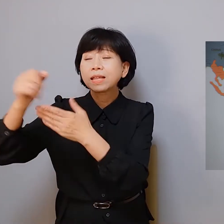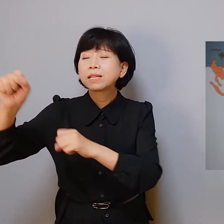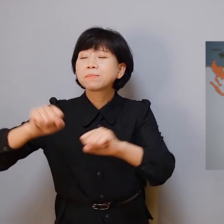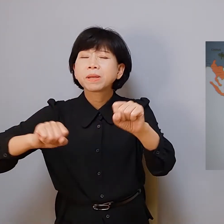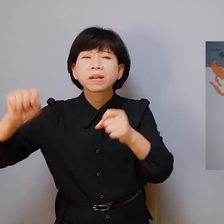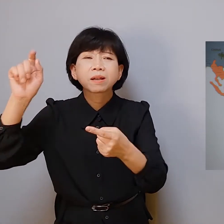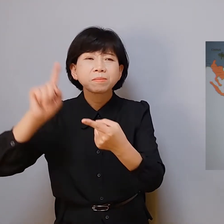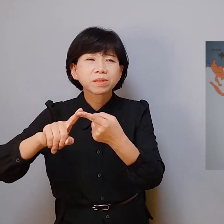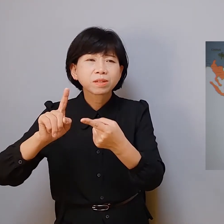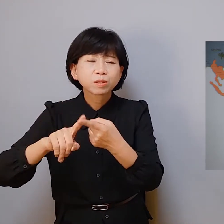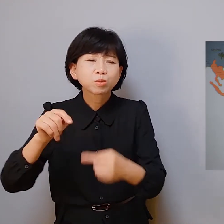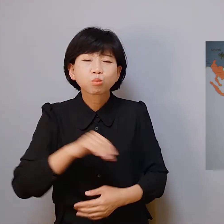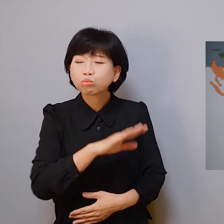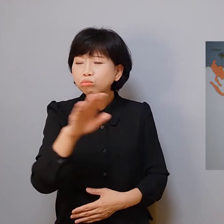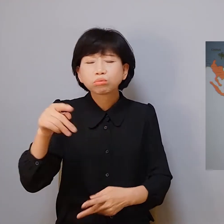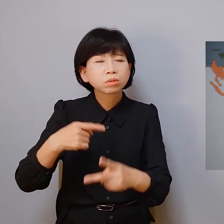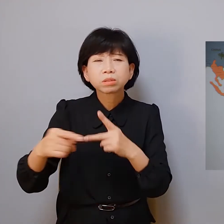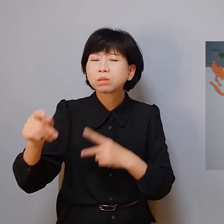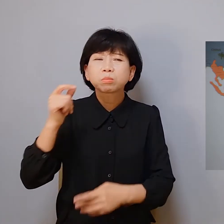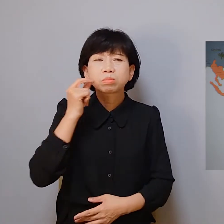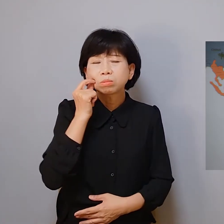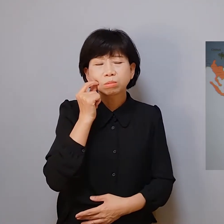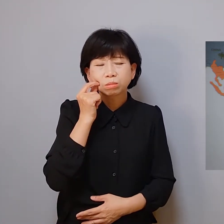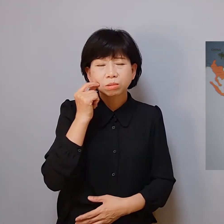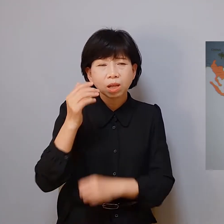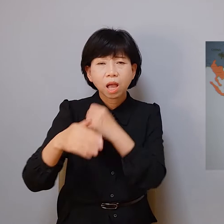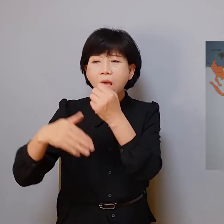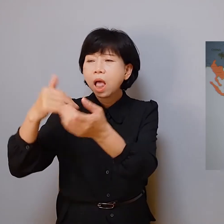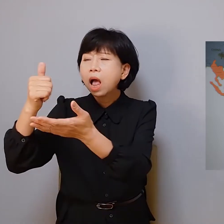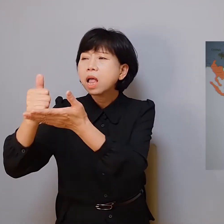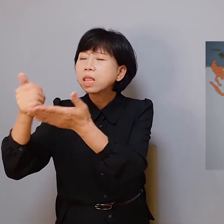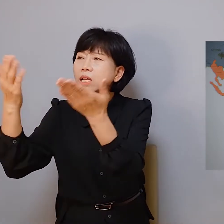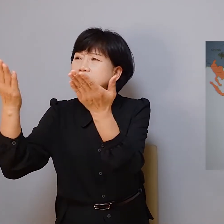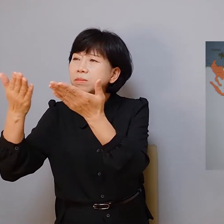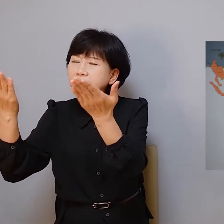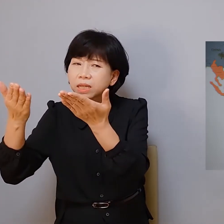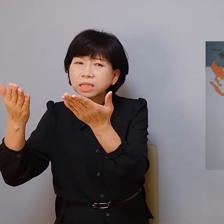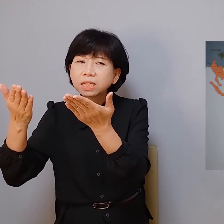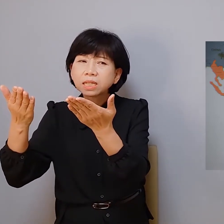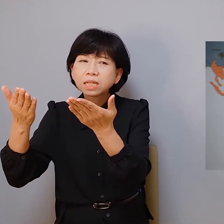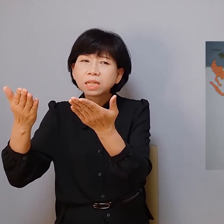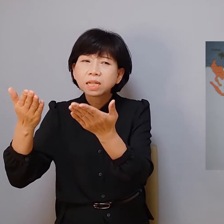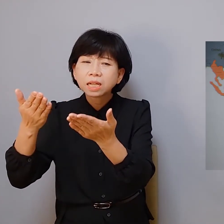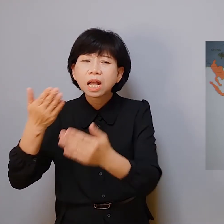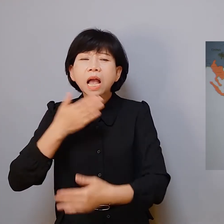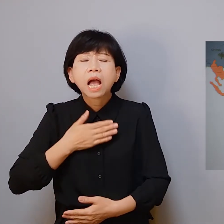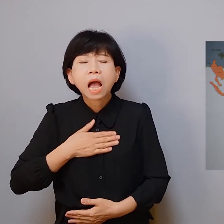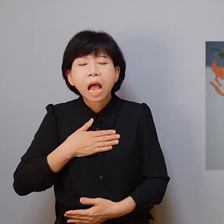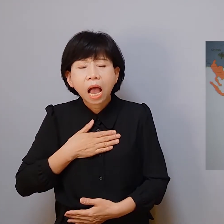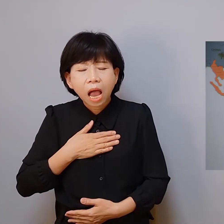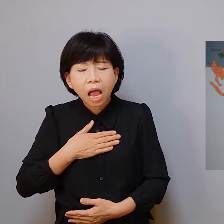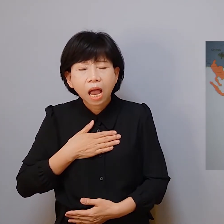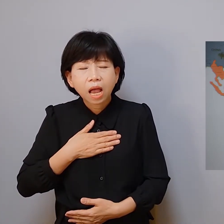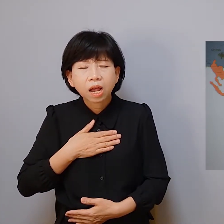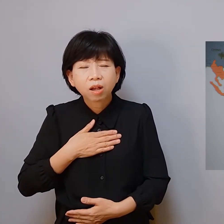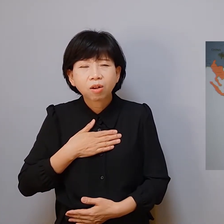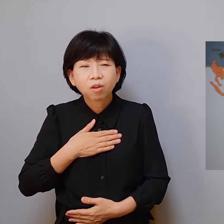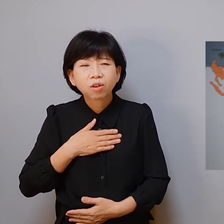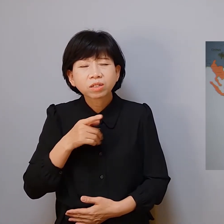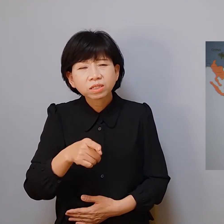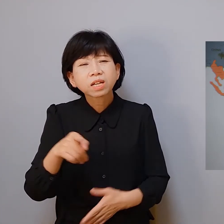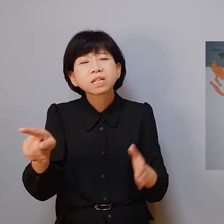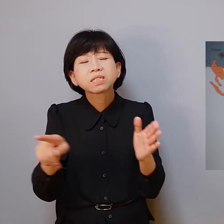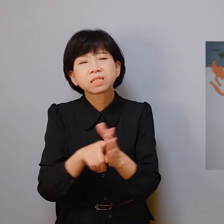것을 이해하지 못합니다. 여러분 신앙은요 하나님이 하시는 걸 알아가는 게 신앙이에요. 기도의